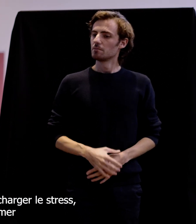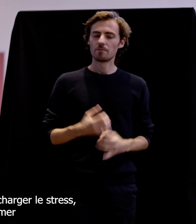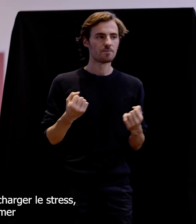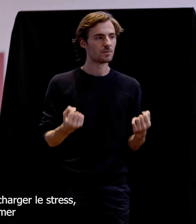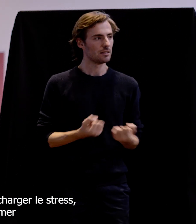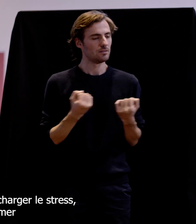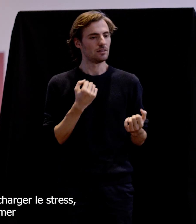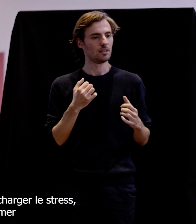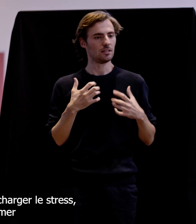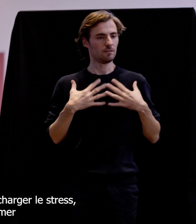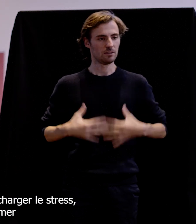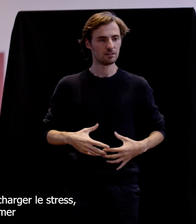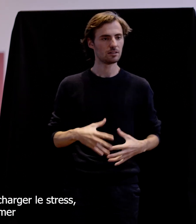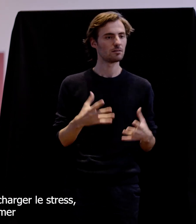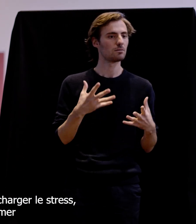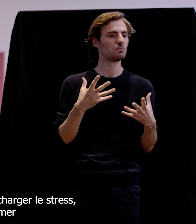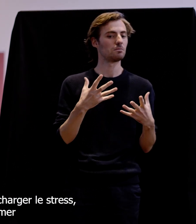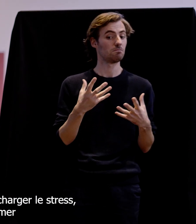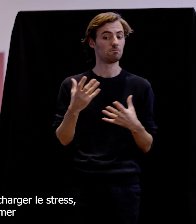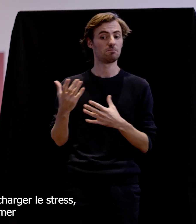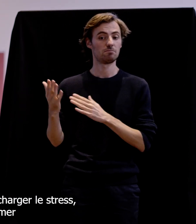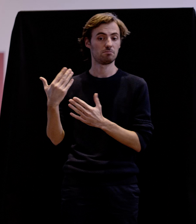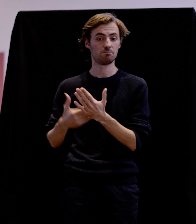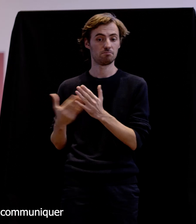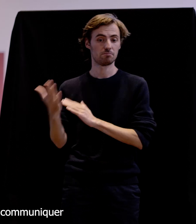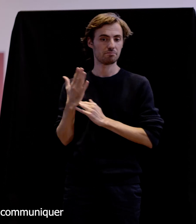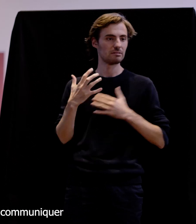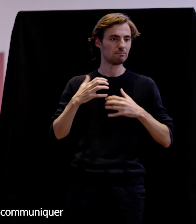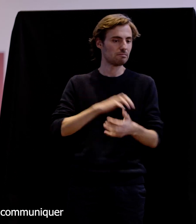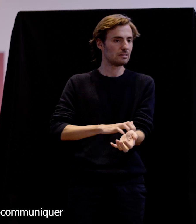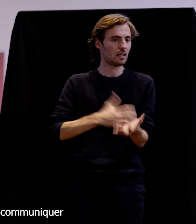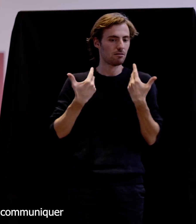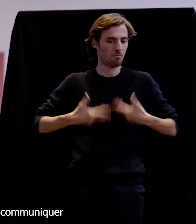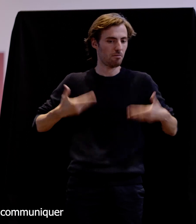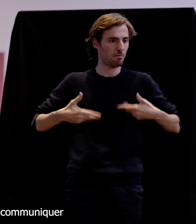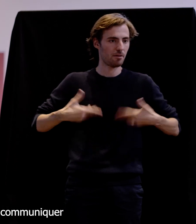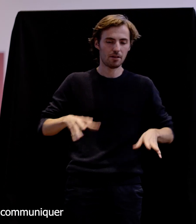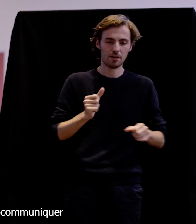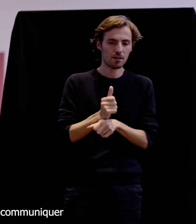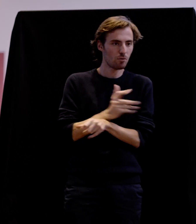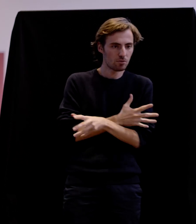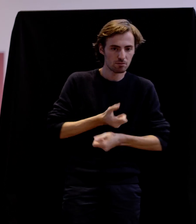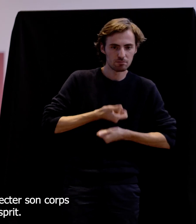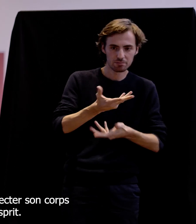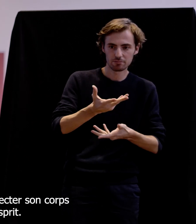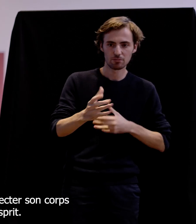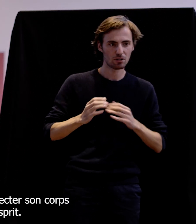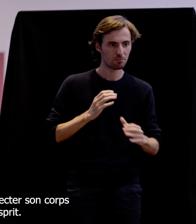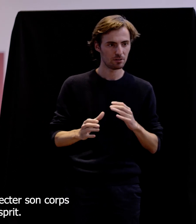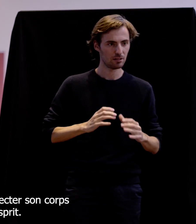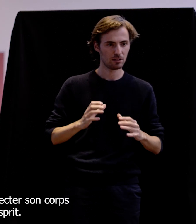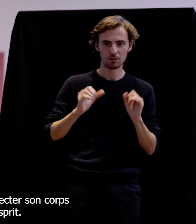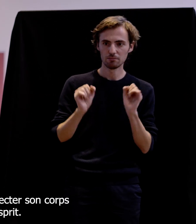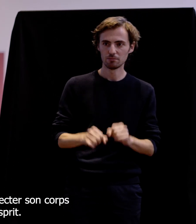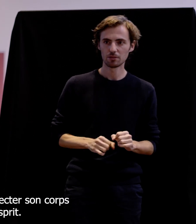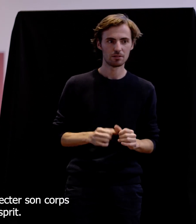physique, ça permettait de décharger le stress, d'exprimer ses émotions, de communiquer et surtout